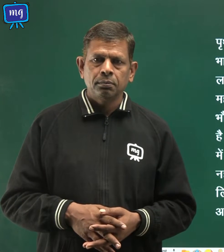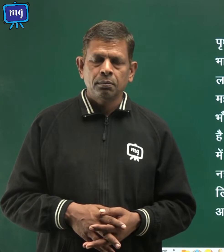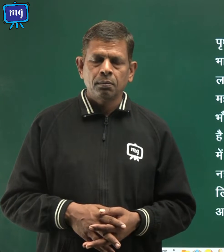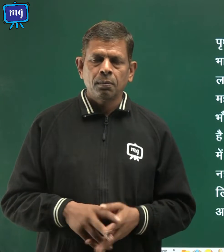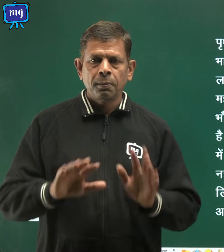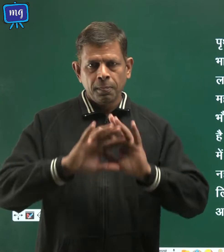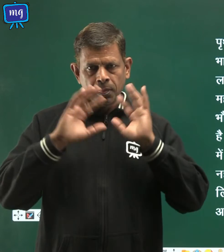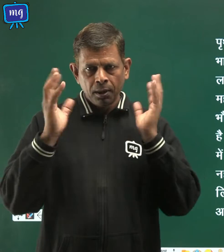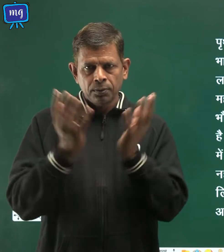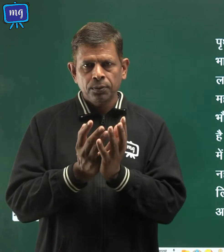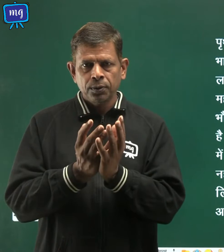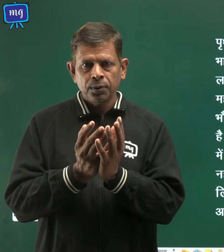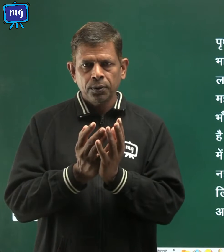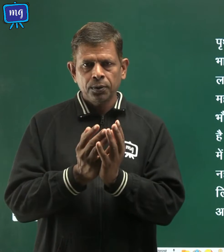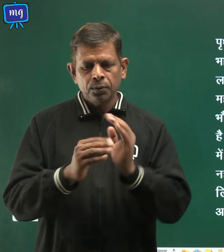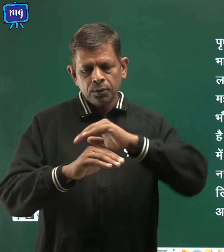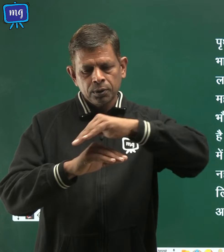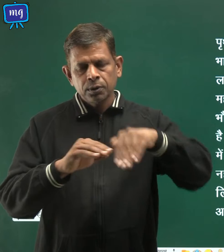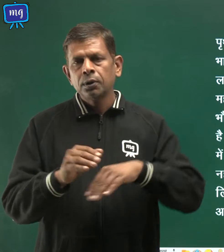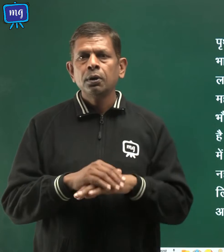पृथ्वी की सतह का